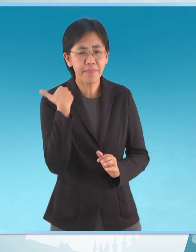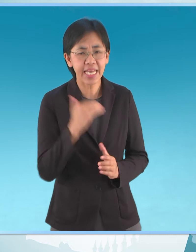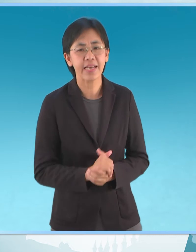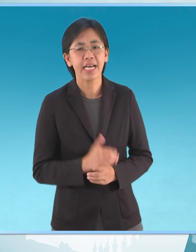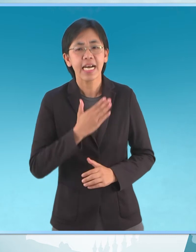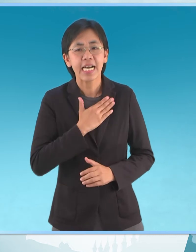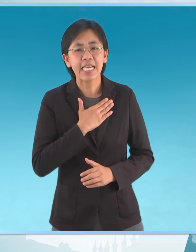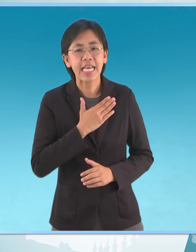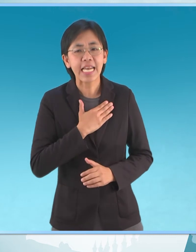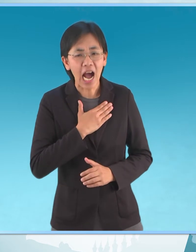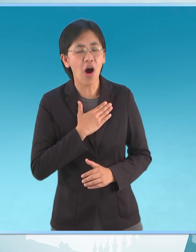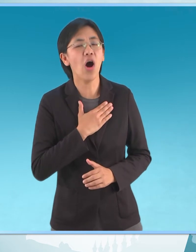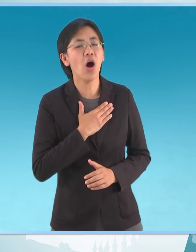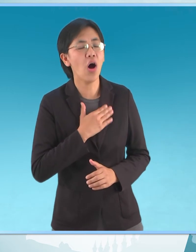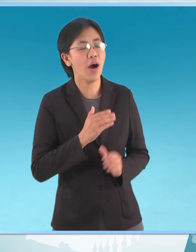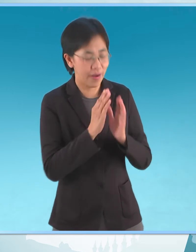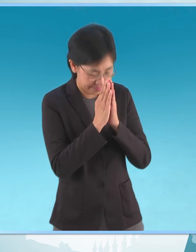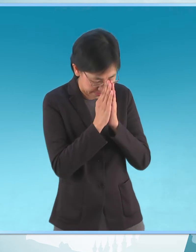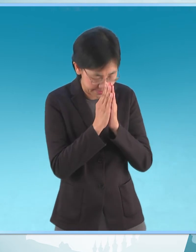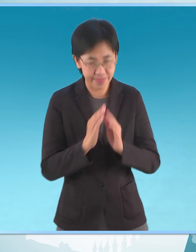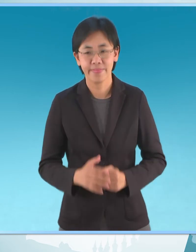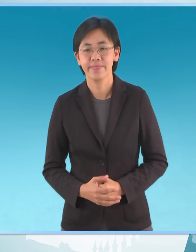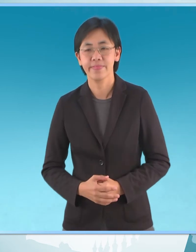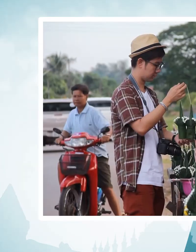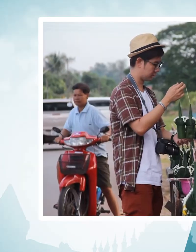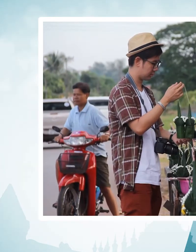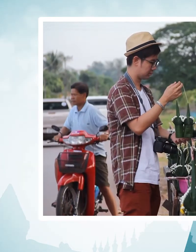ดสินใจแวะทำความเคารพครับ